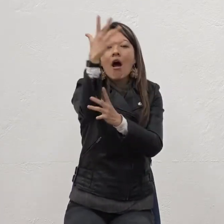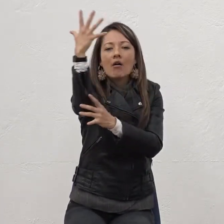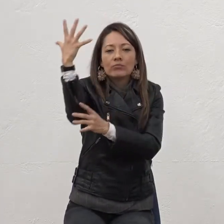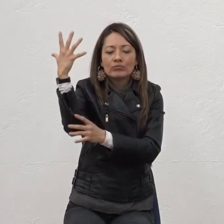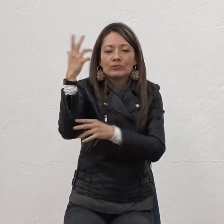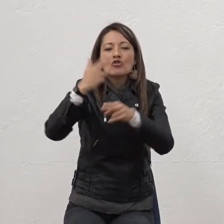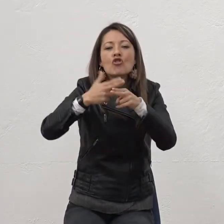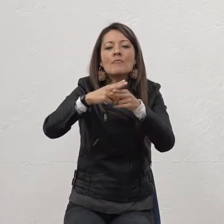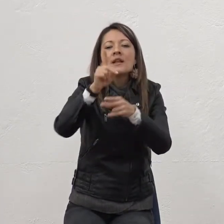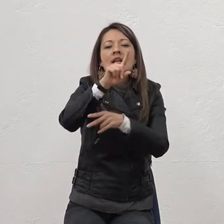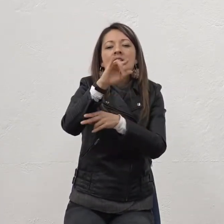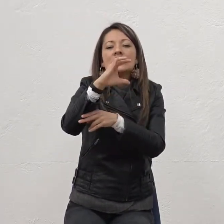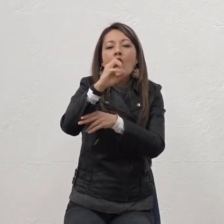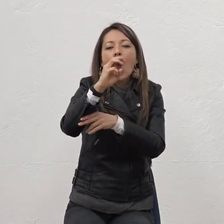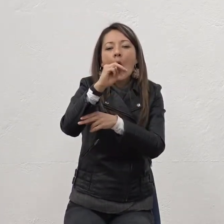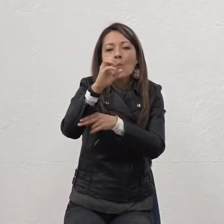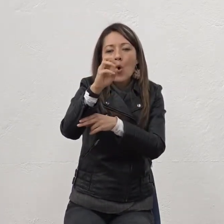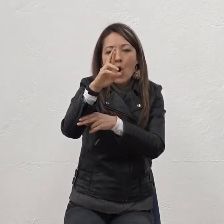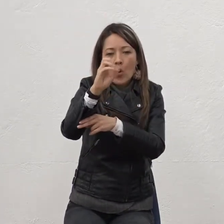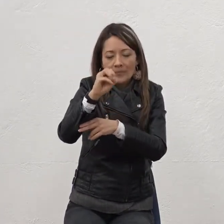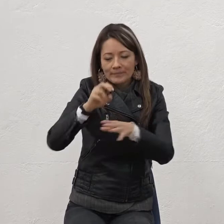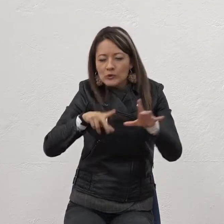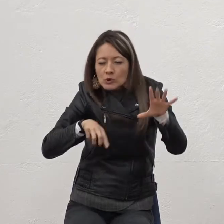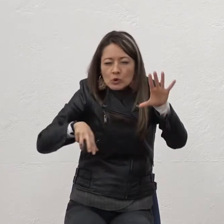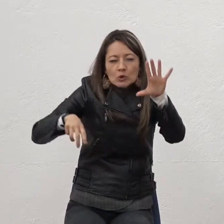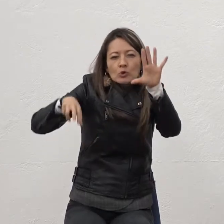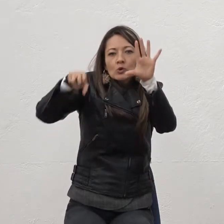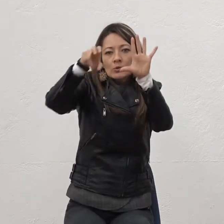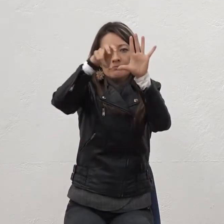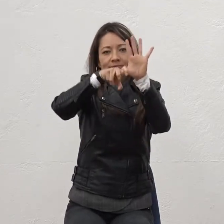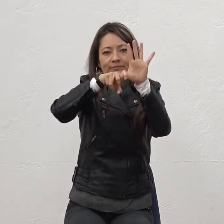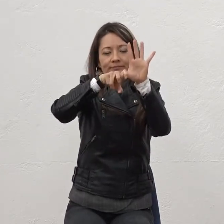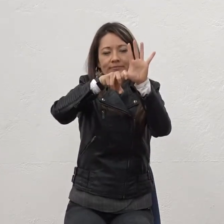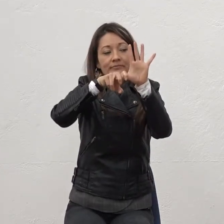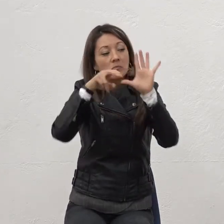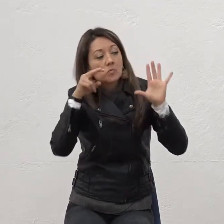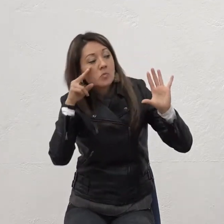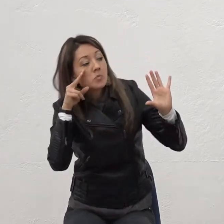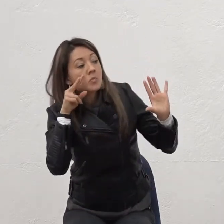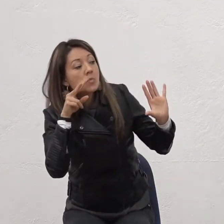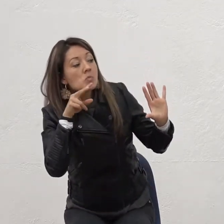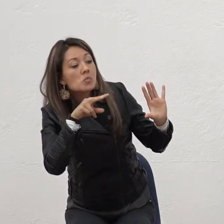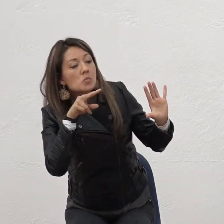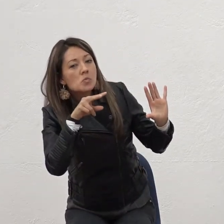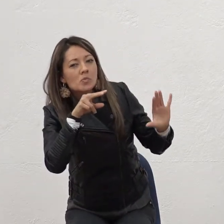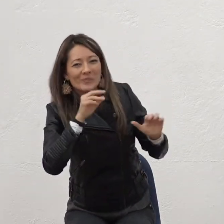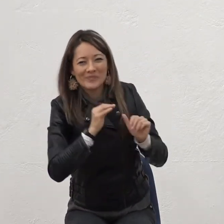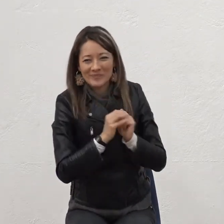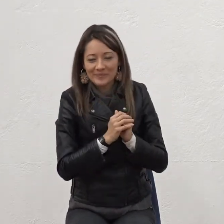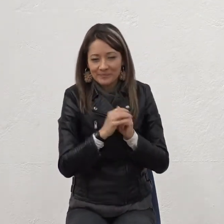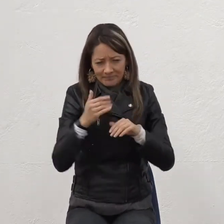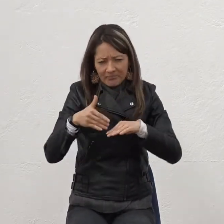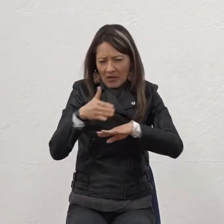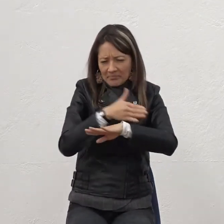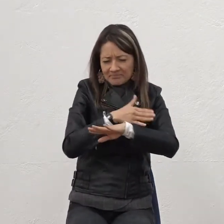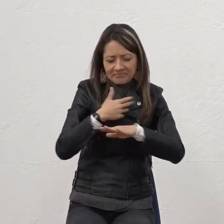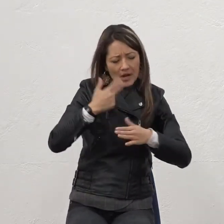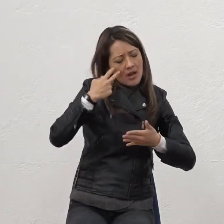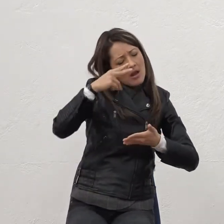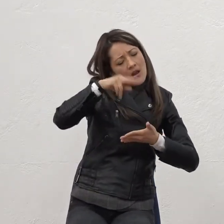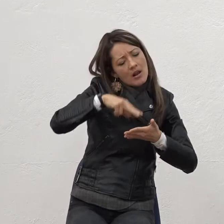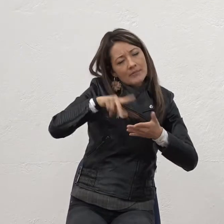para verle pasar por allí. Estaba yo leyendo este